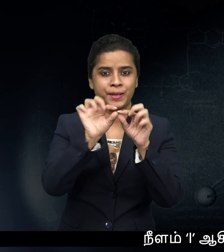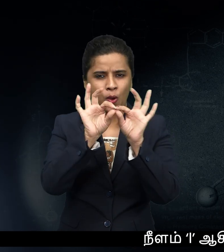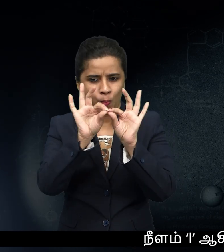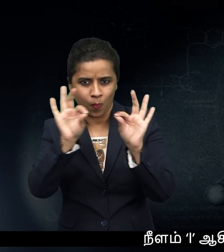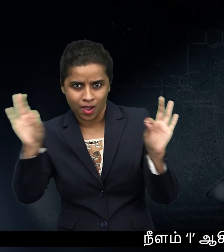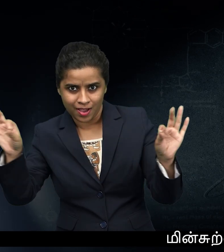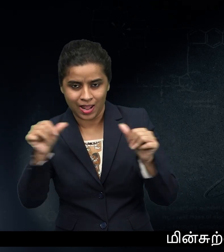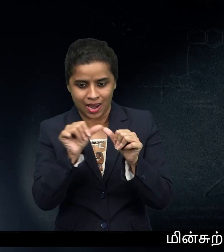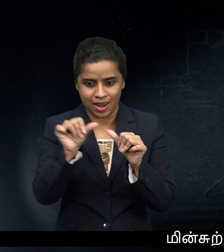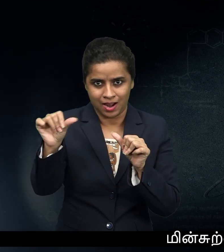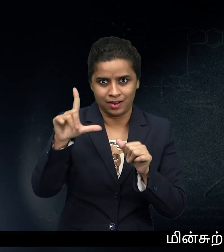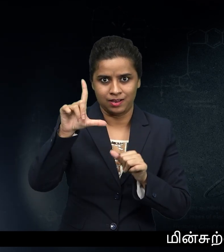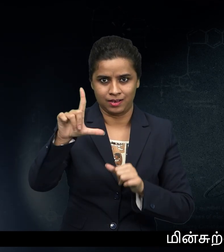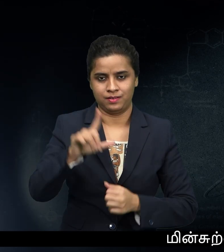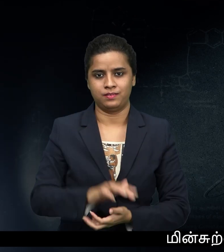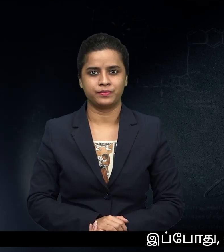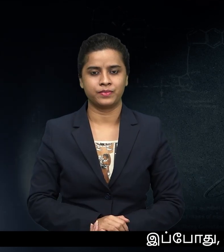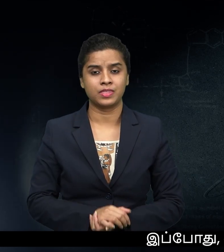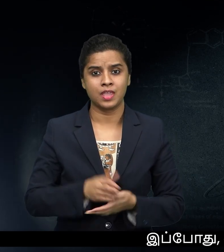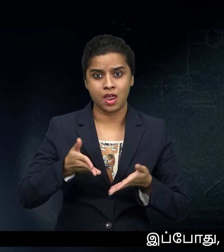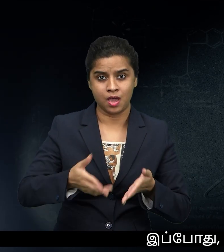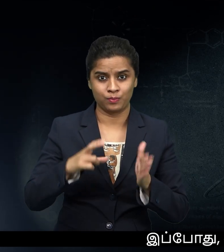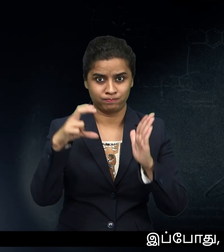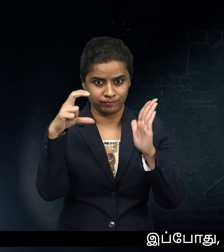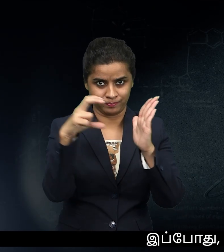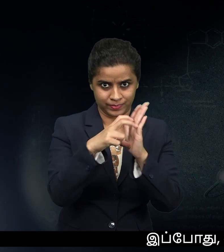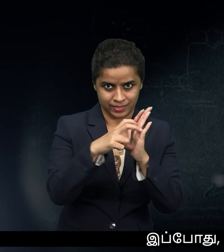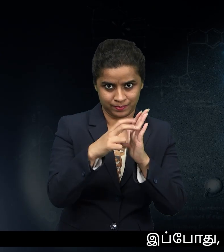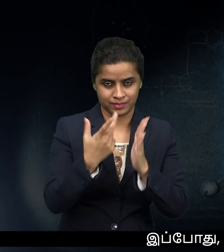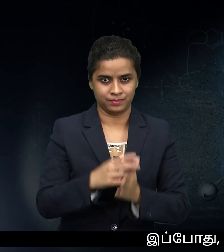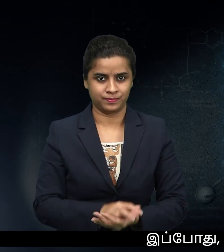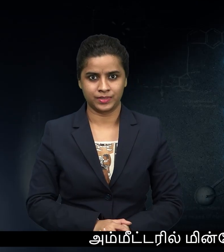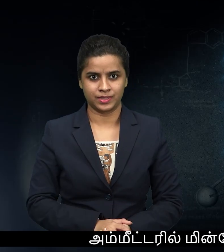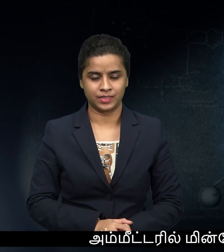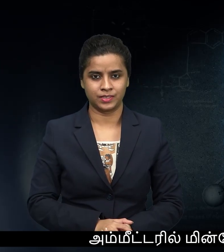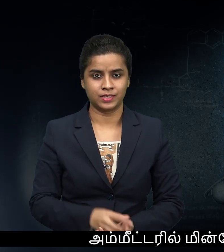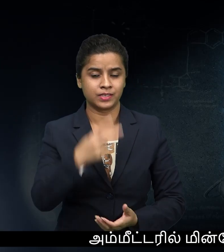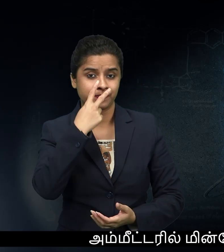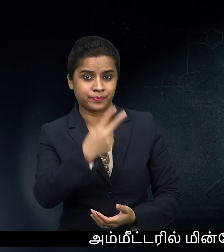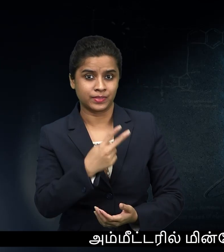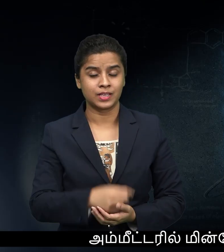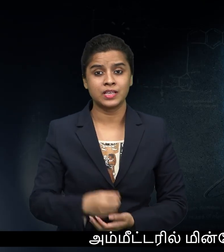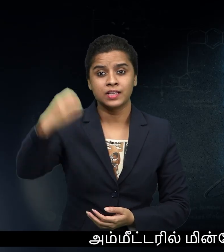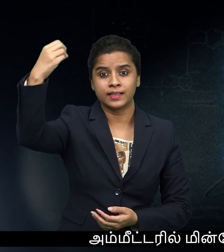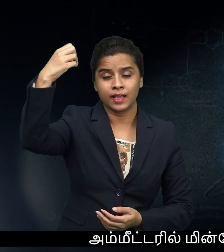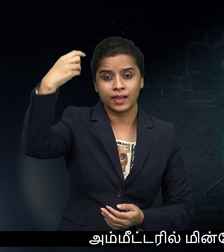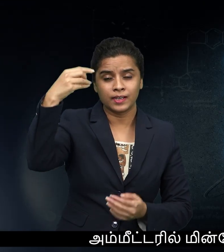ஆகியவற்றை கொண்ட மின்சுற்றை உருவாக்கவும். இப்போது விசையை சொருகவும். அம்மீட்டரில் மின்னோட்டத்தை கவனியுங்கள்.